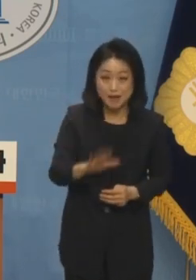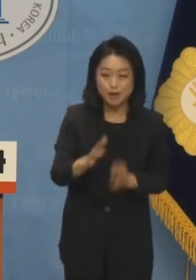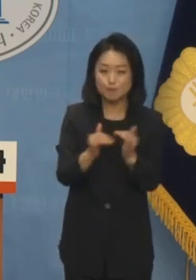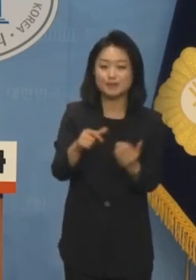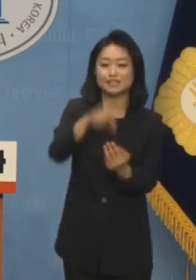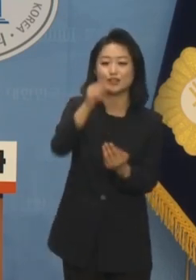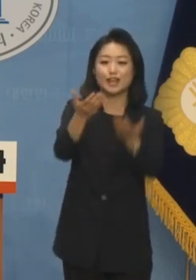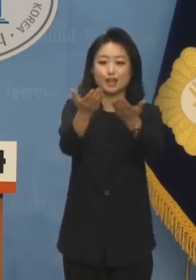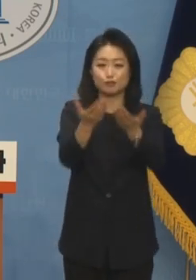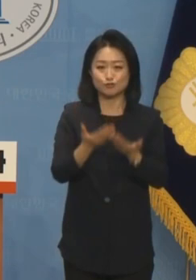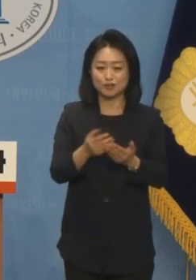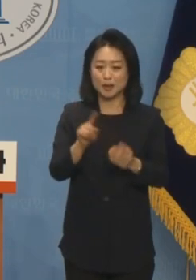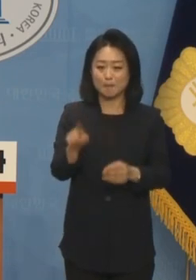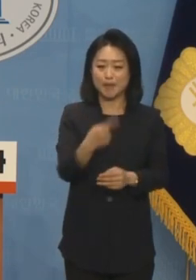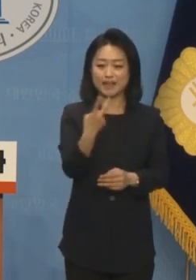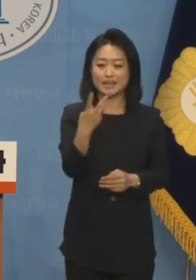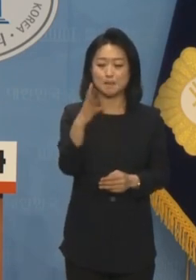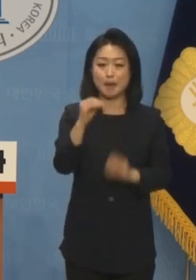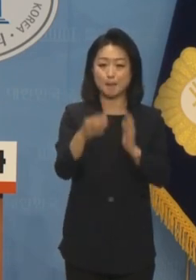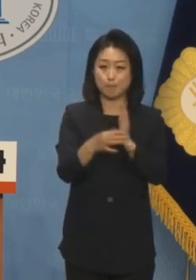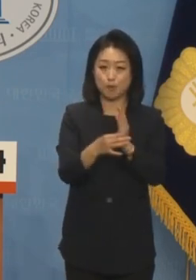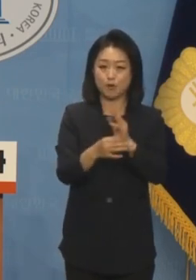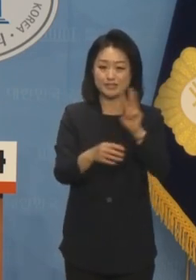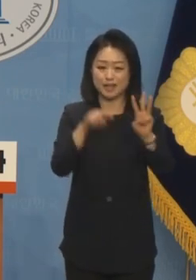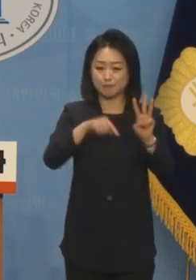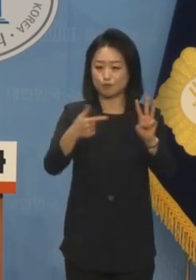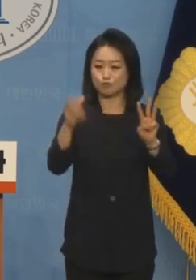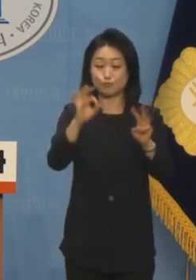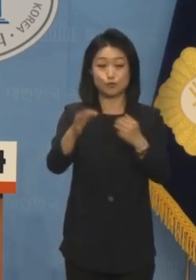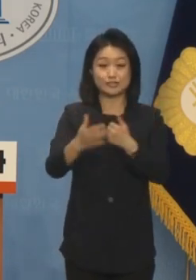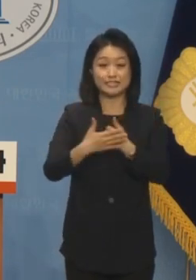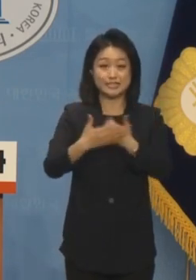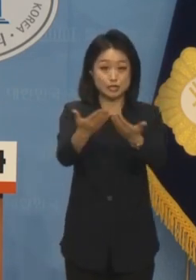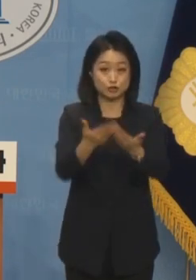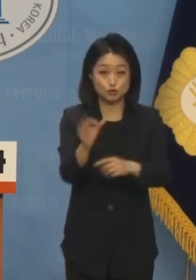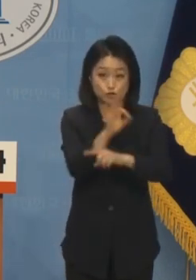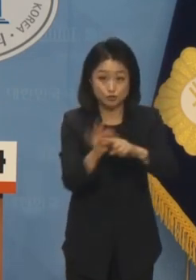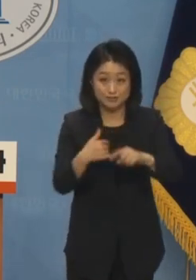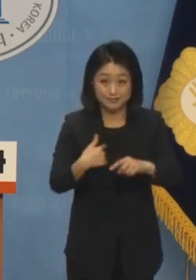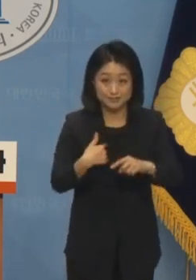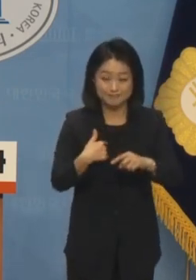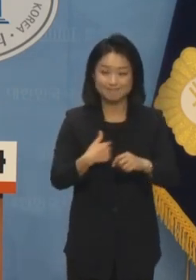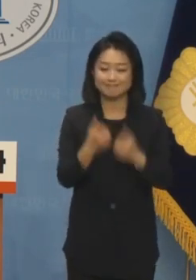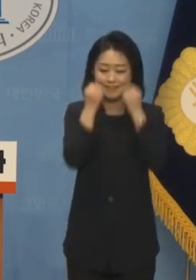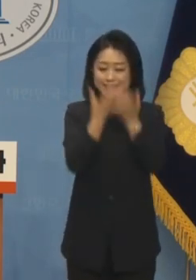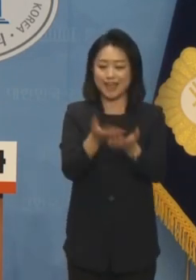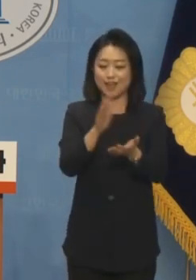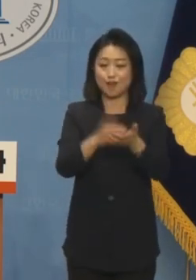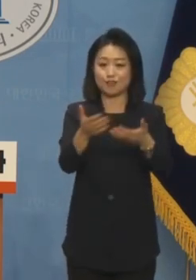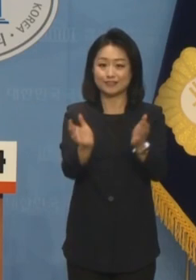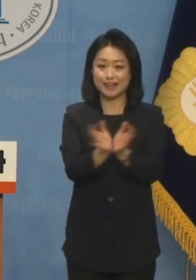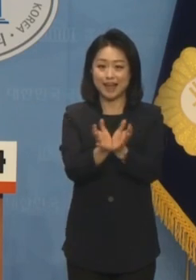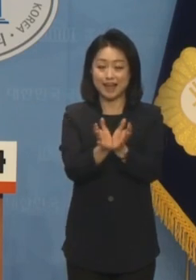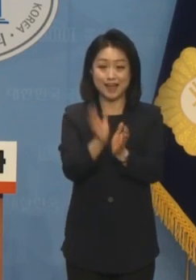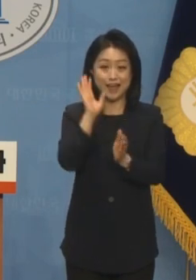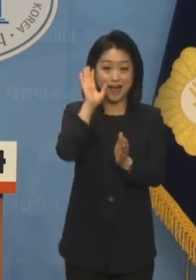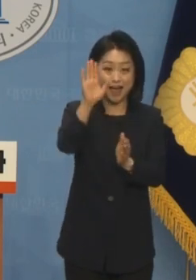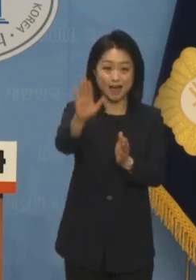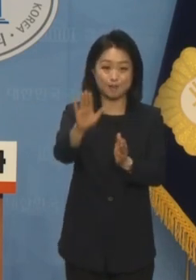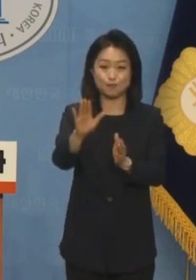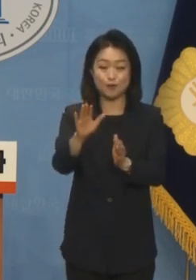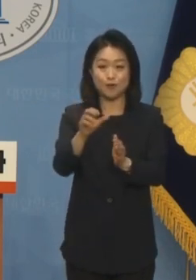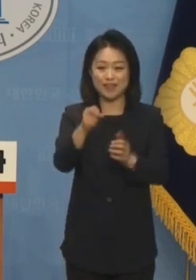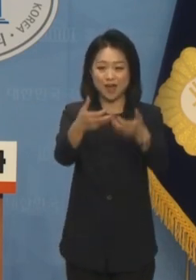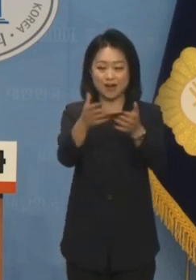주신 102만 표, 3.6% 지지율은 저희의 개혁신당이 수권정당으로 선장하는 데